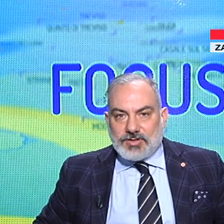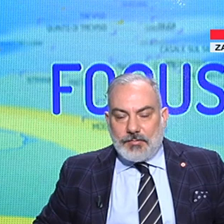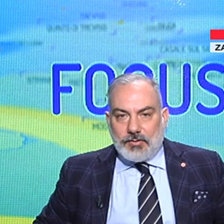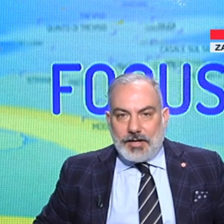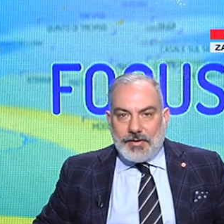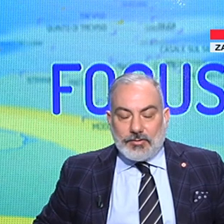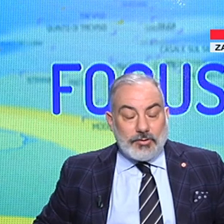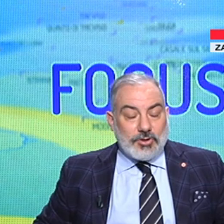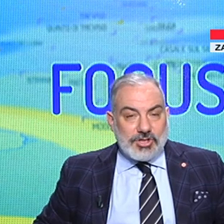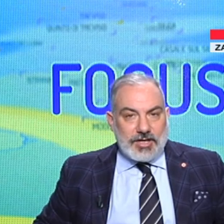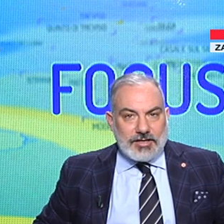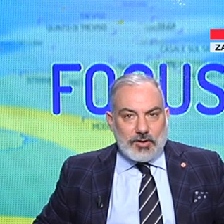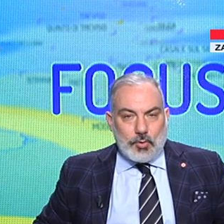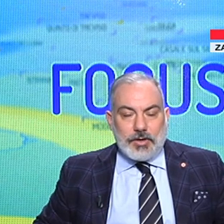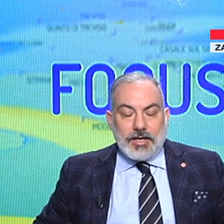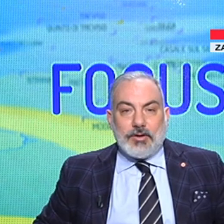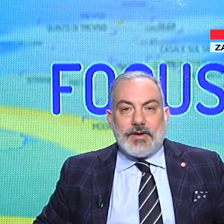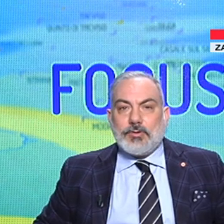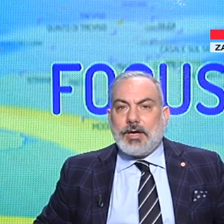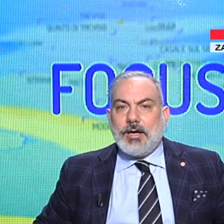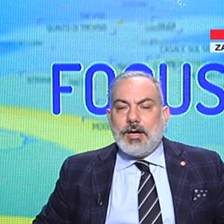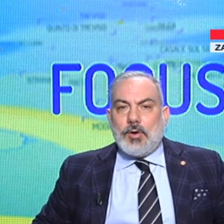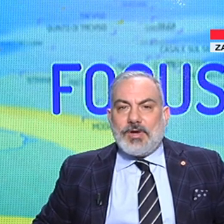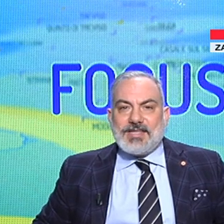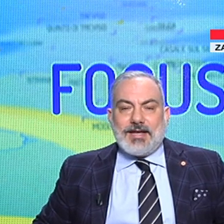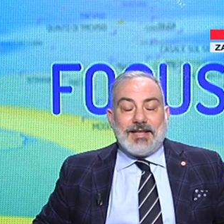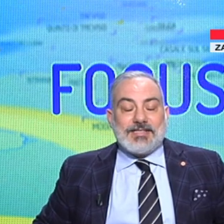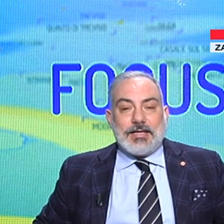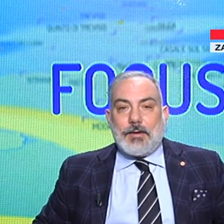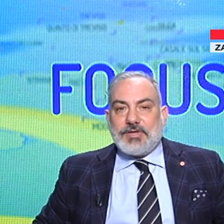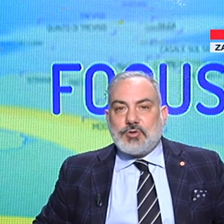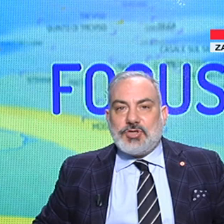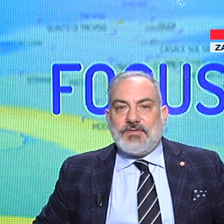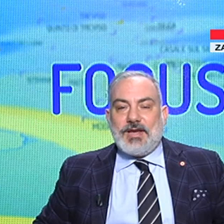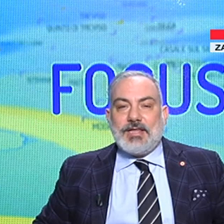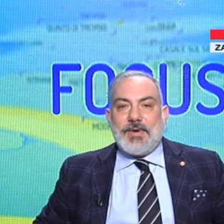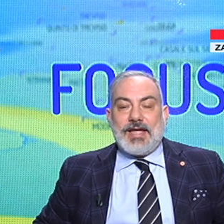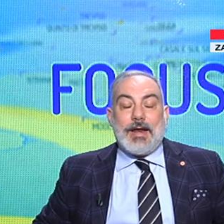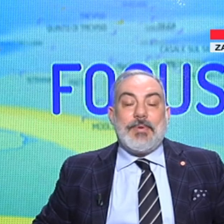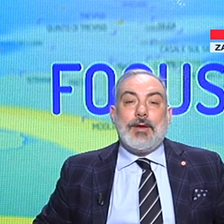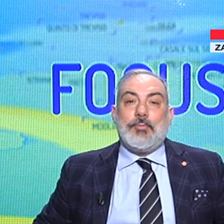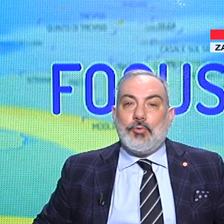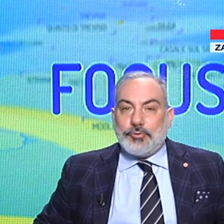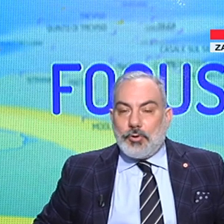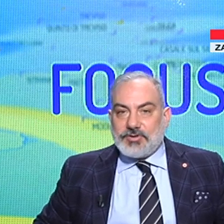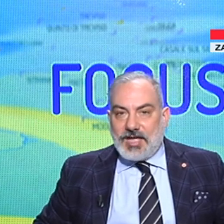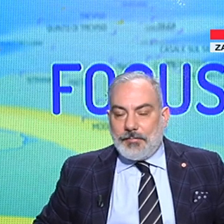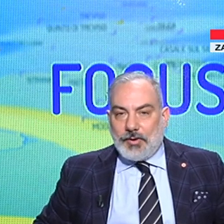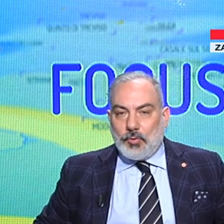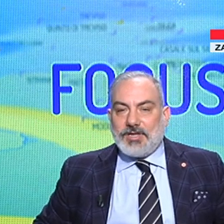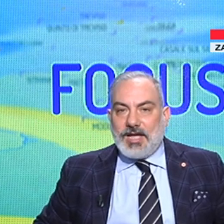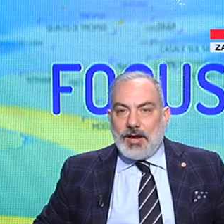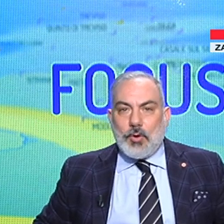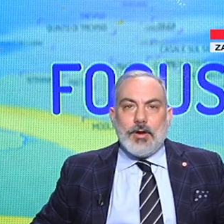servizio, saremo in collegamento alle 12.30 con il governatore Luca Zaia dalla sede della Protezione Civile di Marghera per il punto